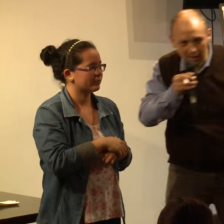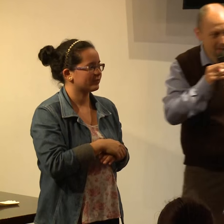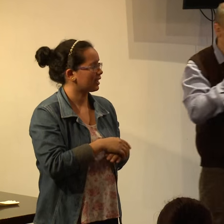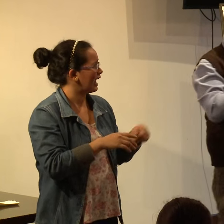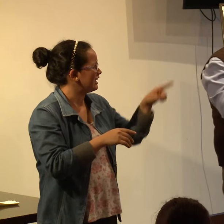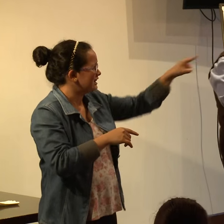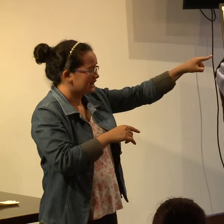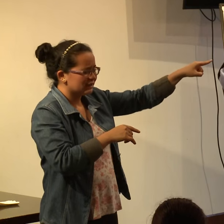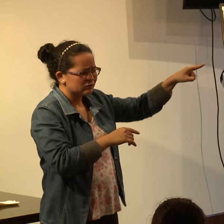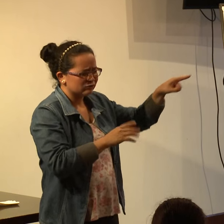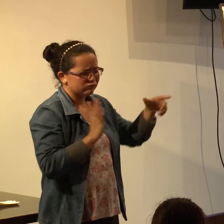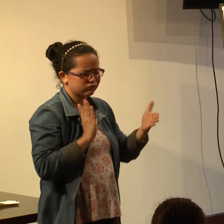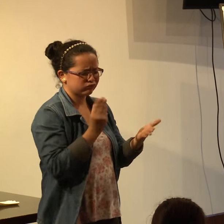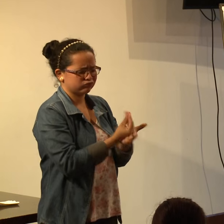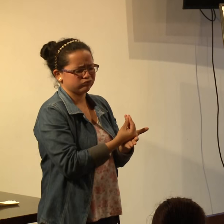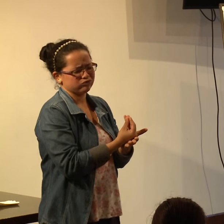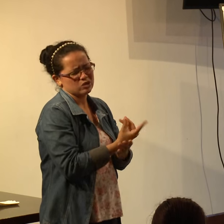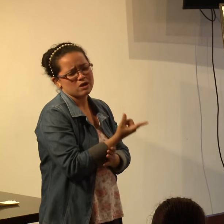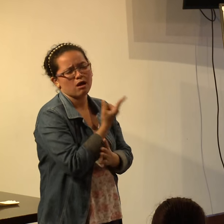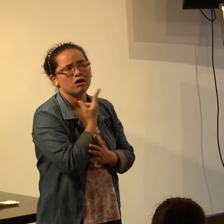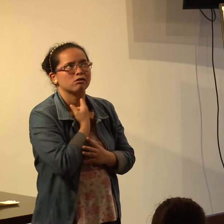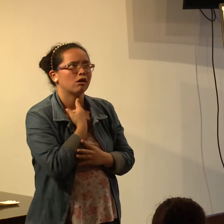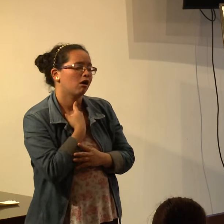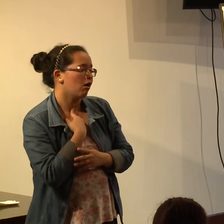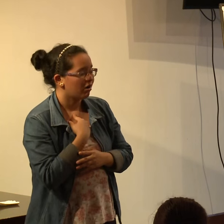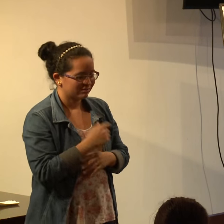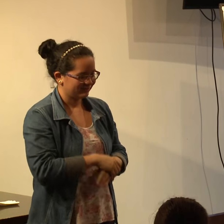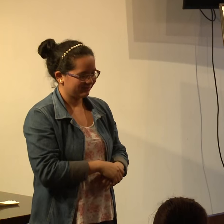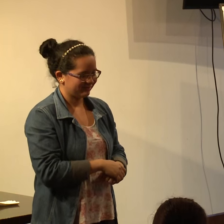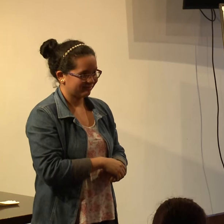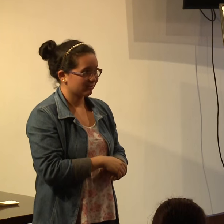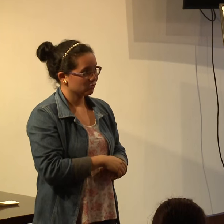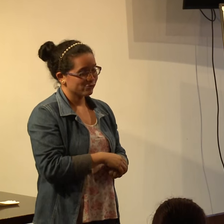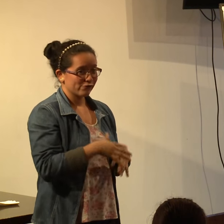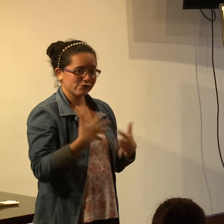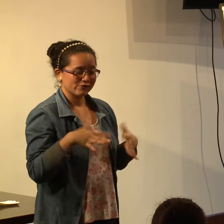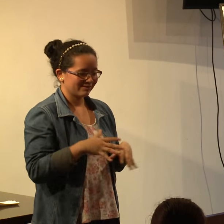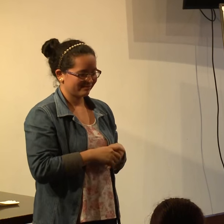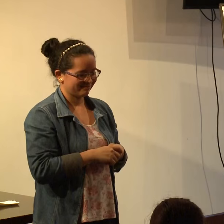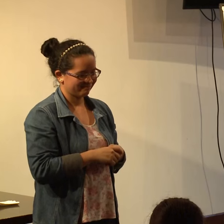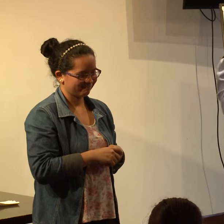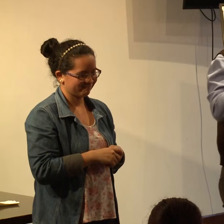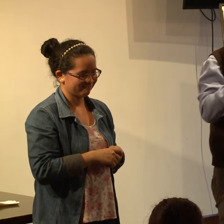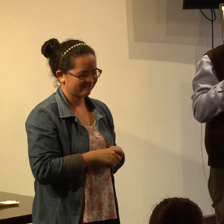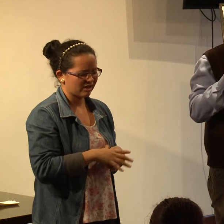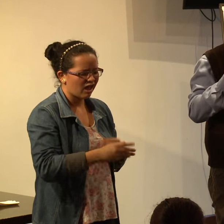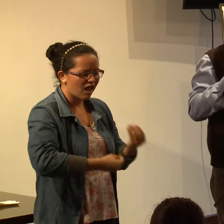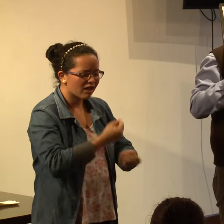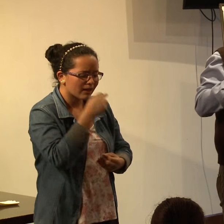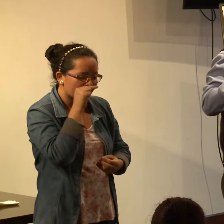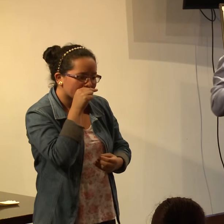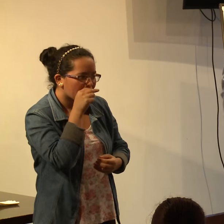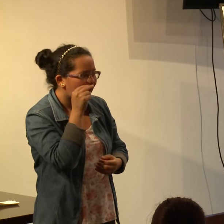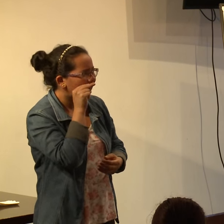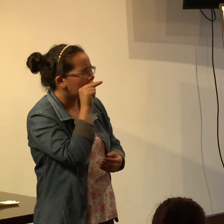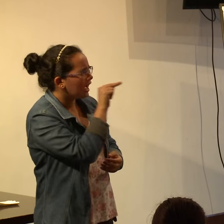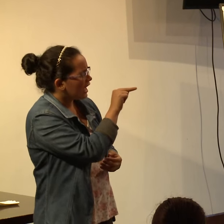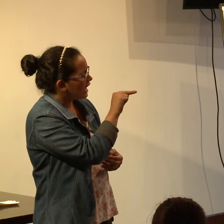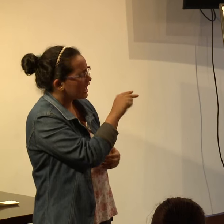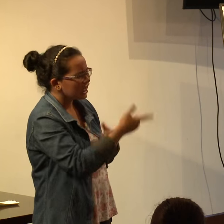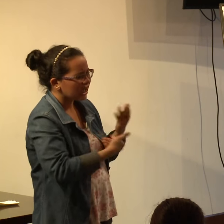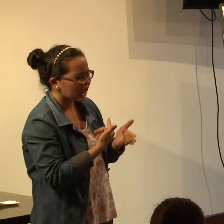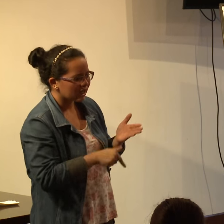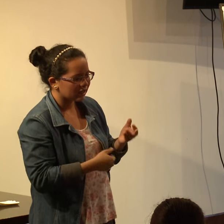es que a mí esta obra me fascina, me encanta, me gusta, y esta la hiciste tú, y entonces yo digo que esto me encanta, pues, ¿qué hace un niño inmediatamente a partir del